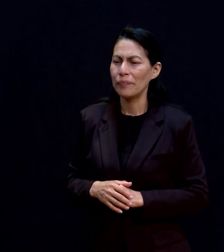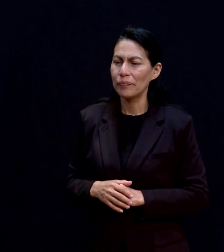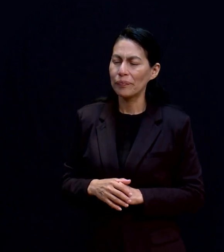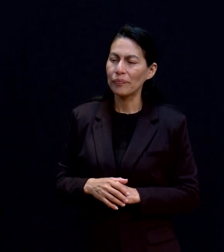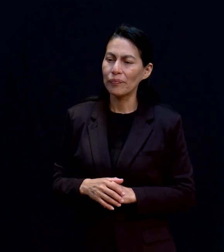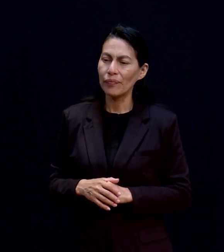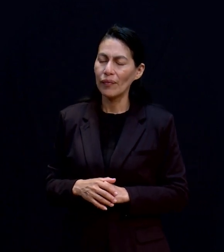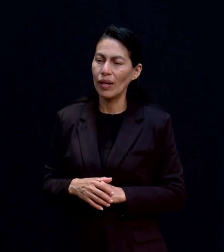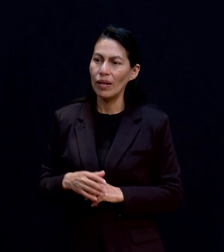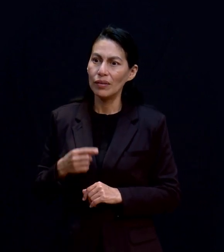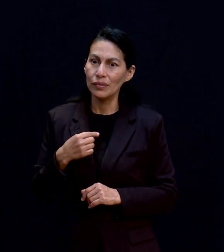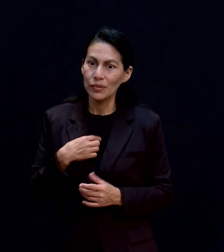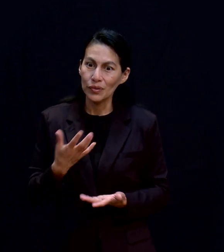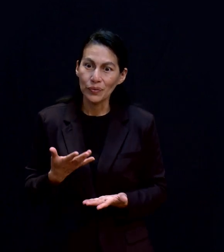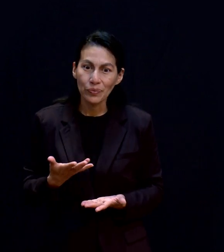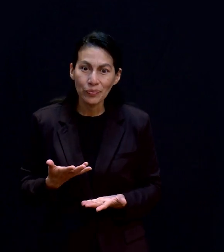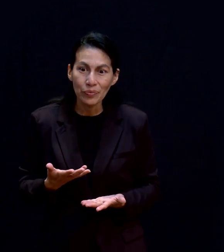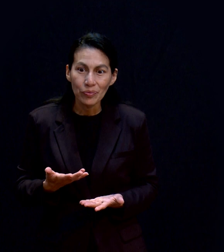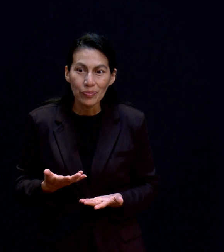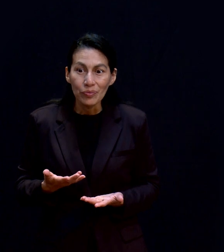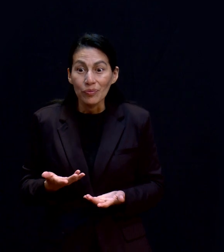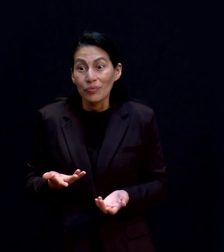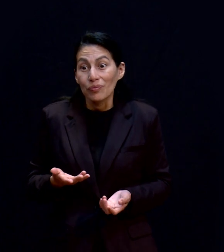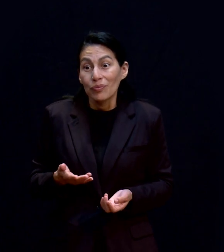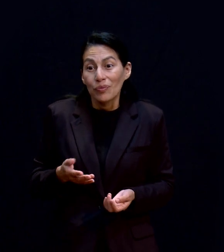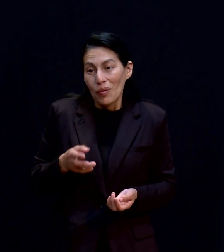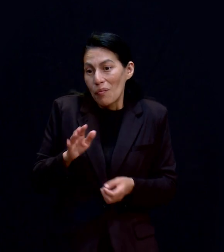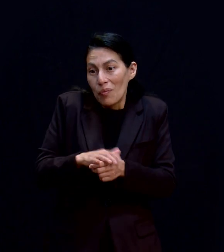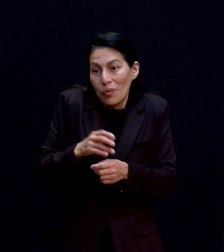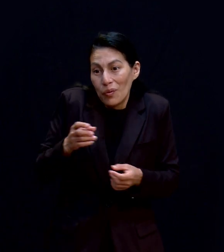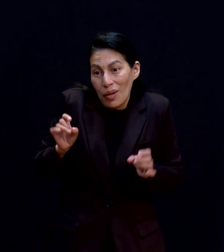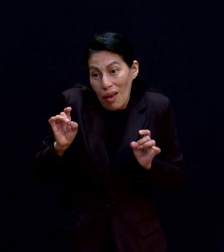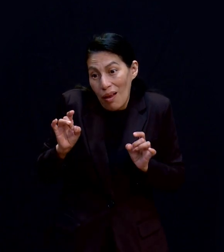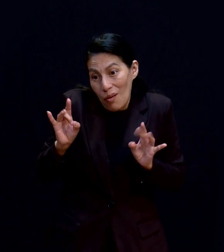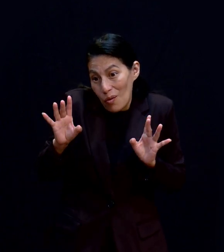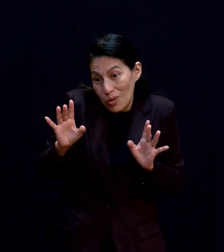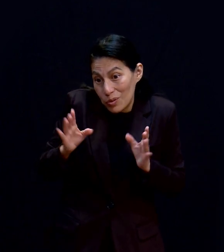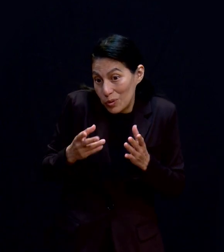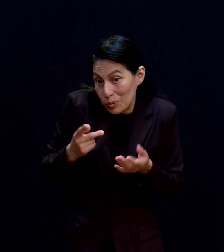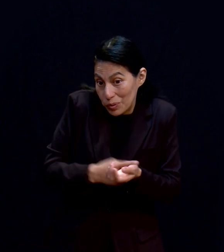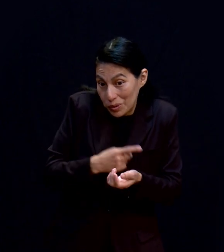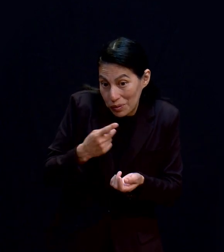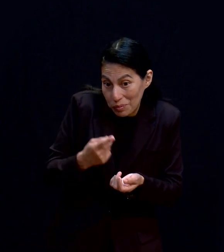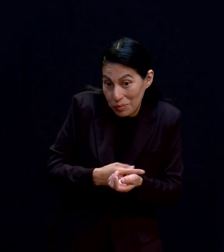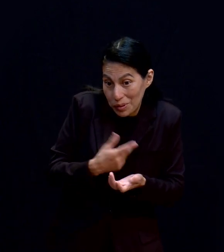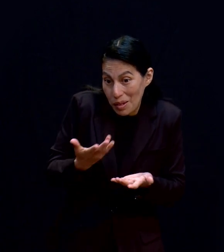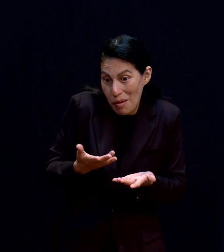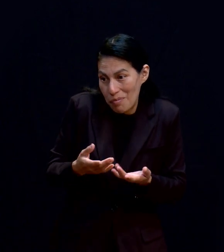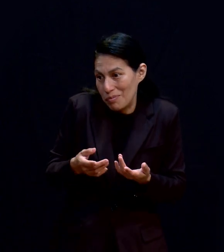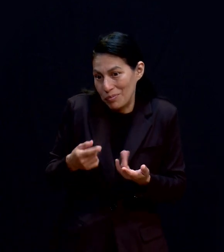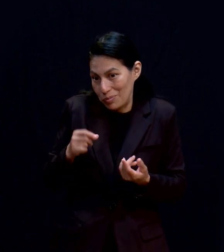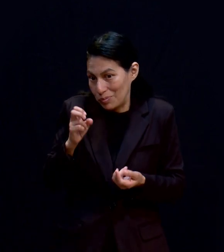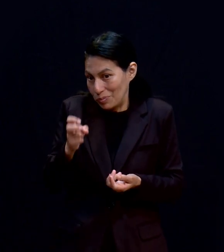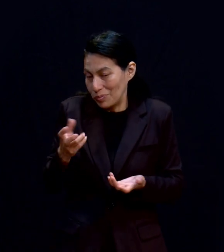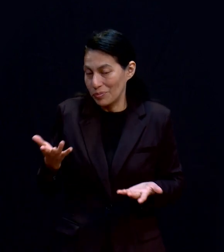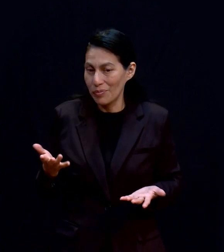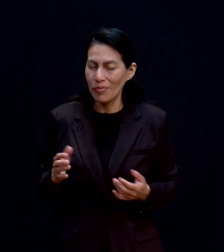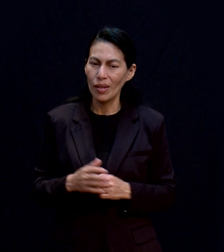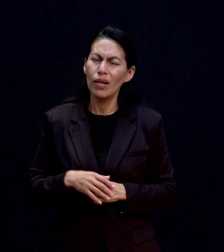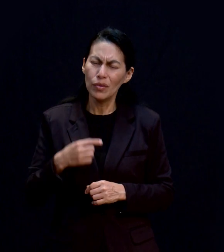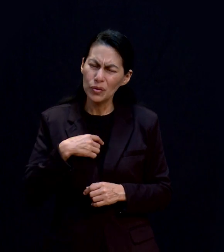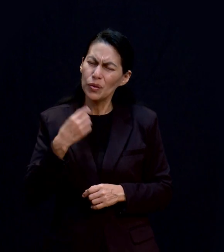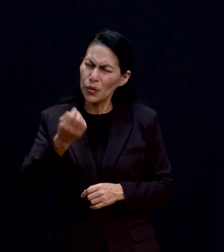tiene algo para ti aquí bien y yo pues es que por algo están sucediendo estas cosas